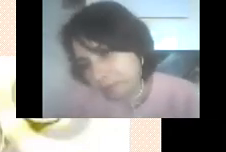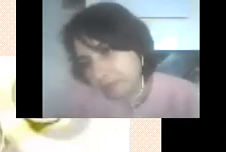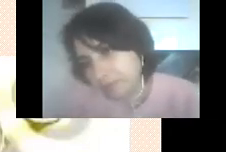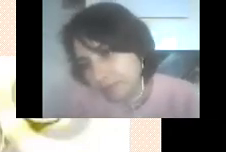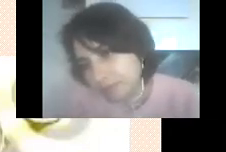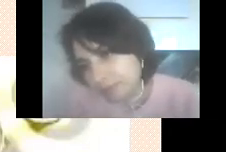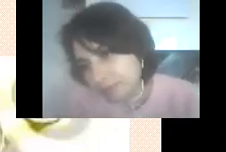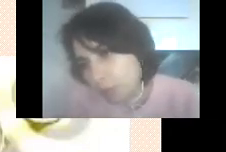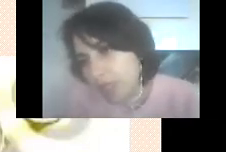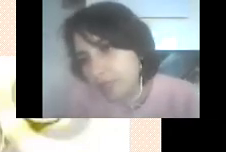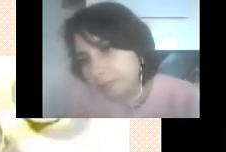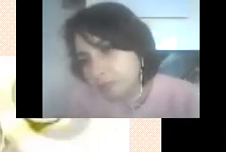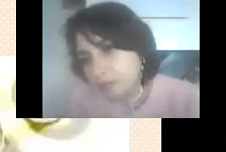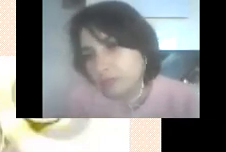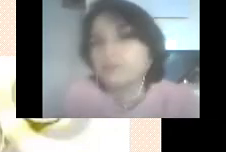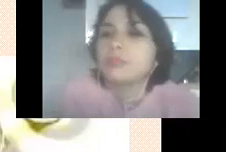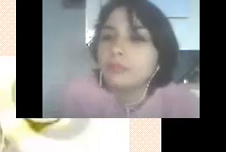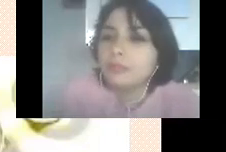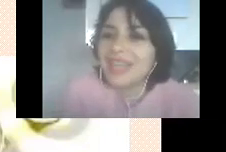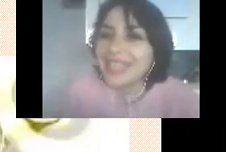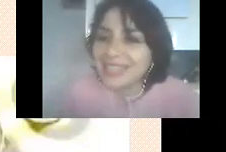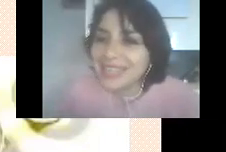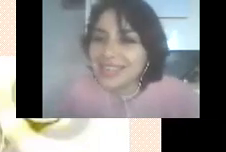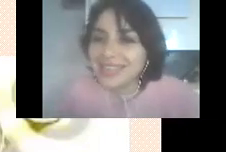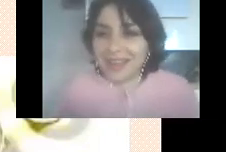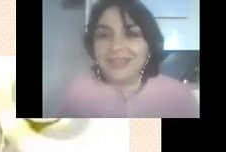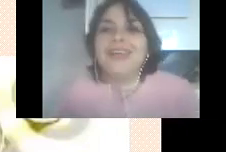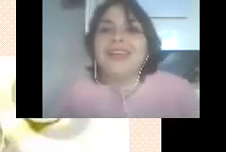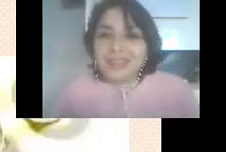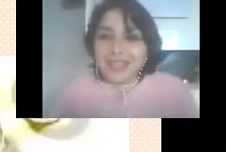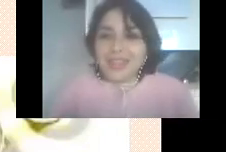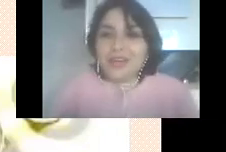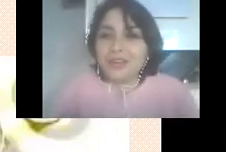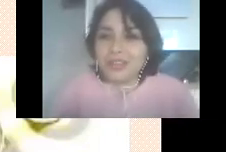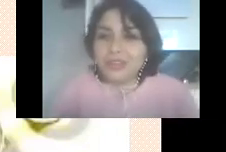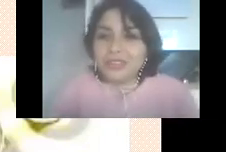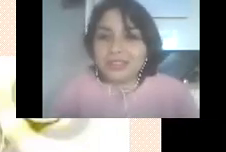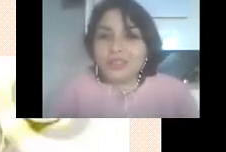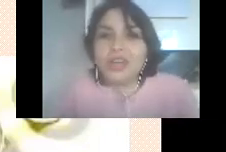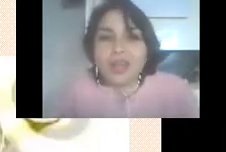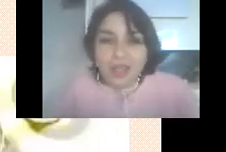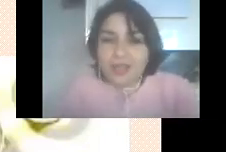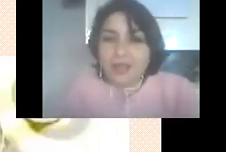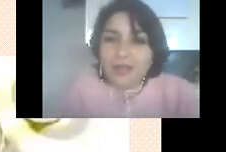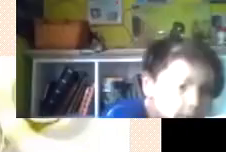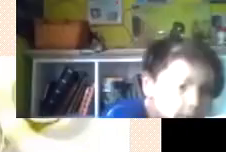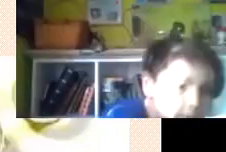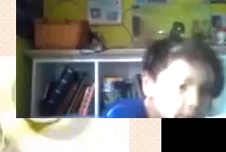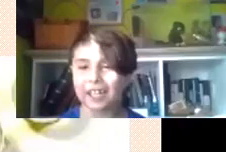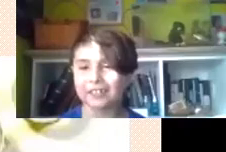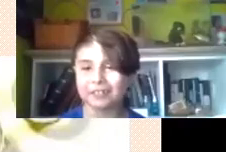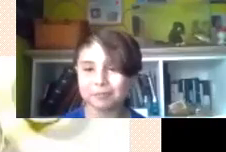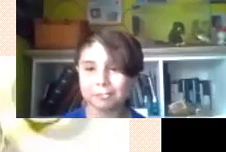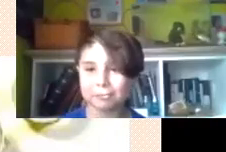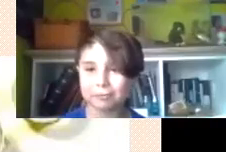audio. ¿Puedes? Ahí sí, ya. Ya, Diego, los son. Quiero